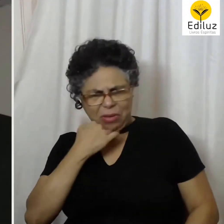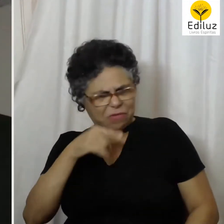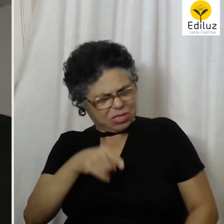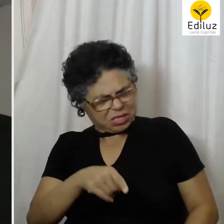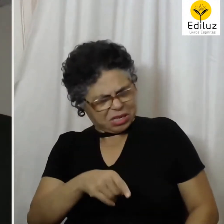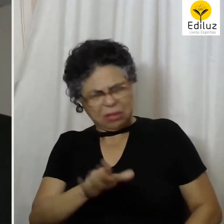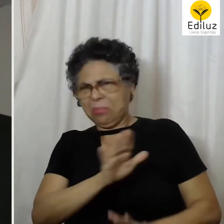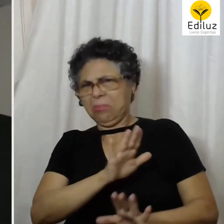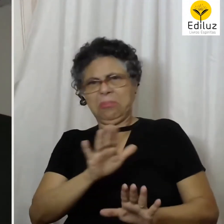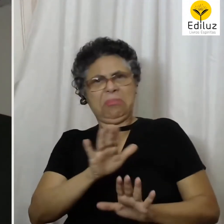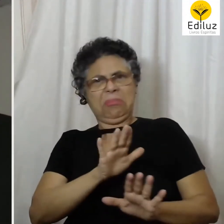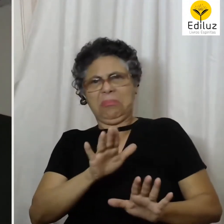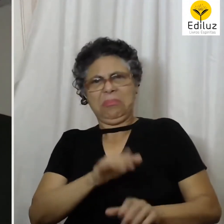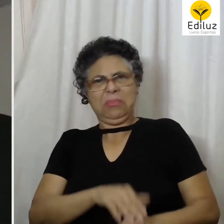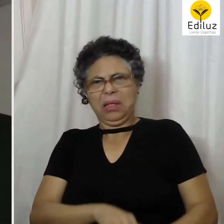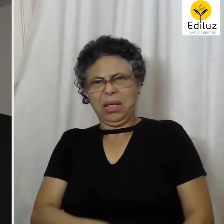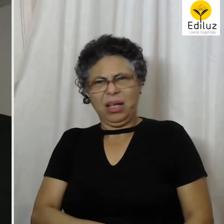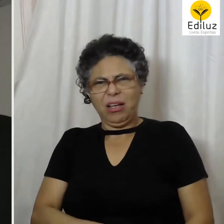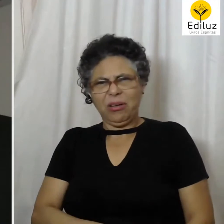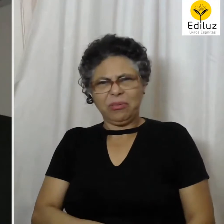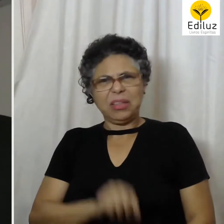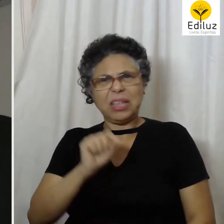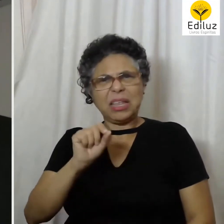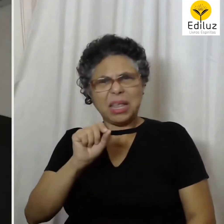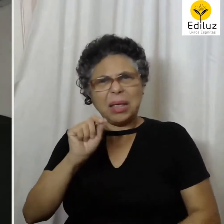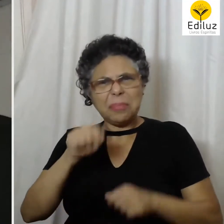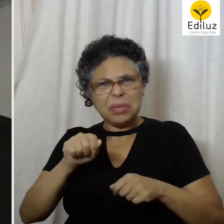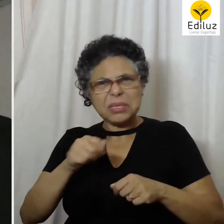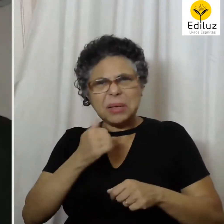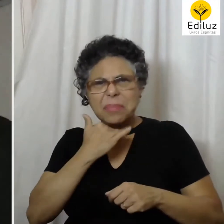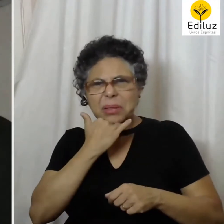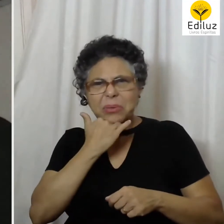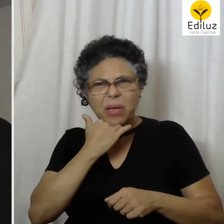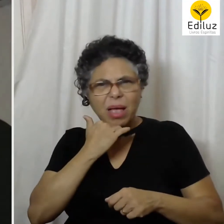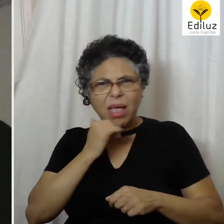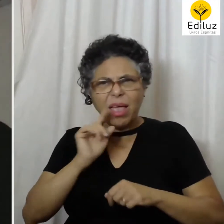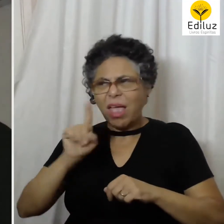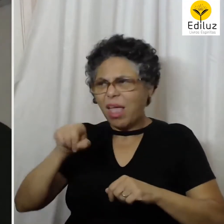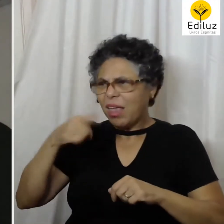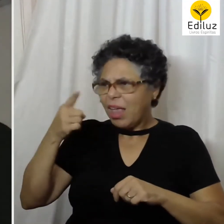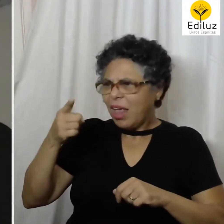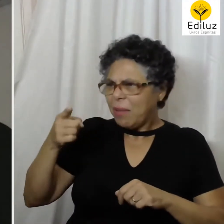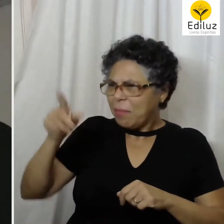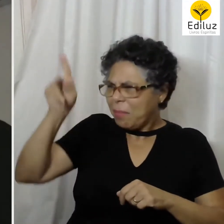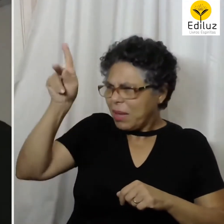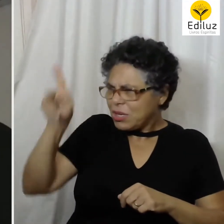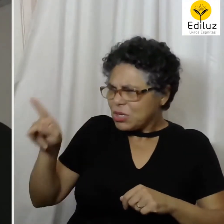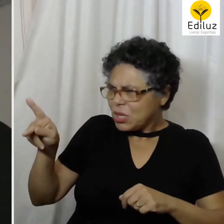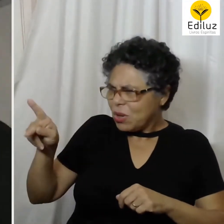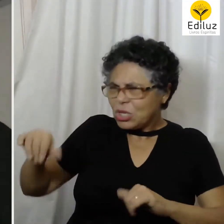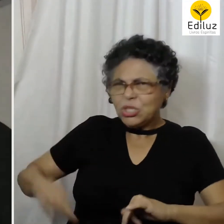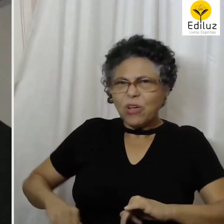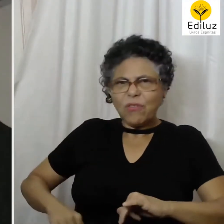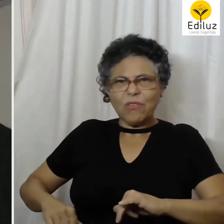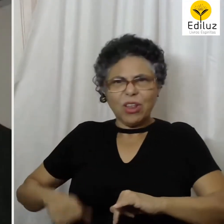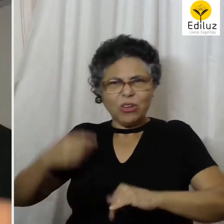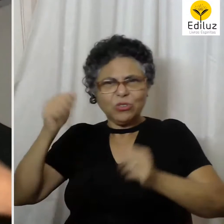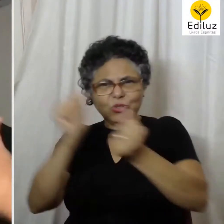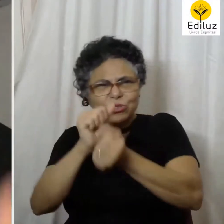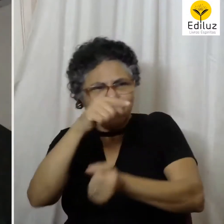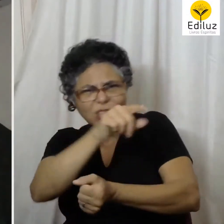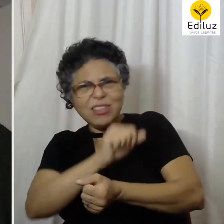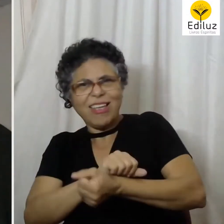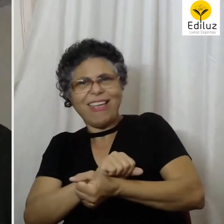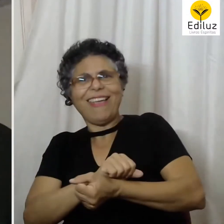perdoar, né? Você. Quem tem que perdoar você é aquele que sofreu nas suas mãos. Né? Então,